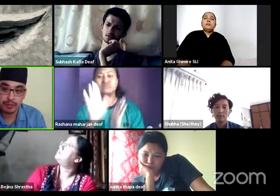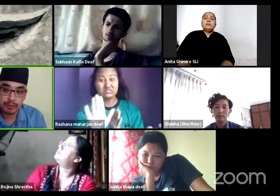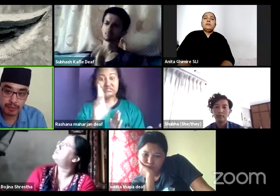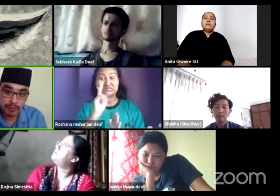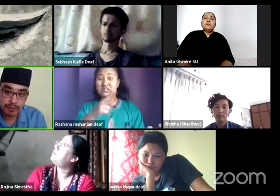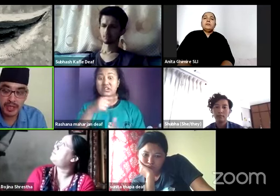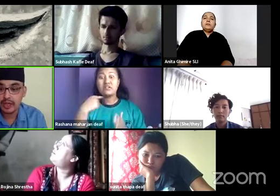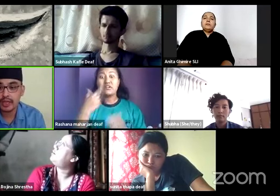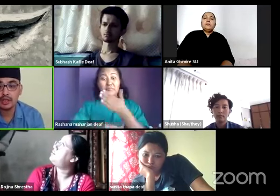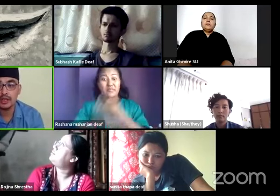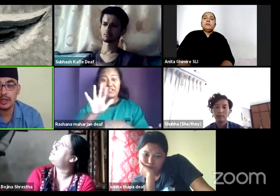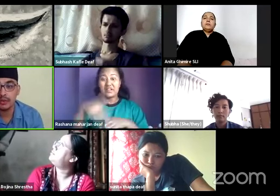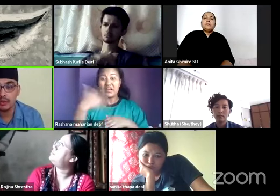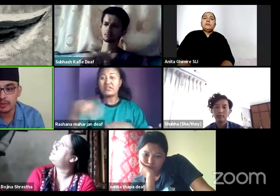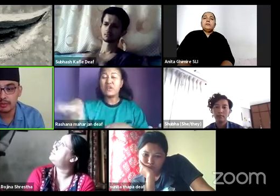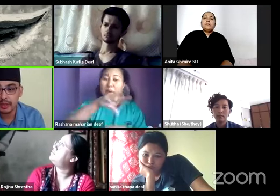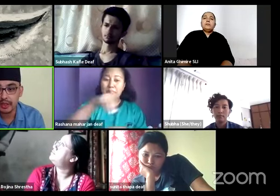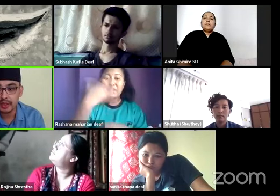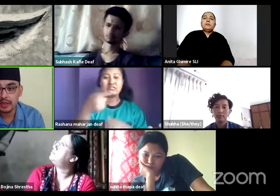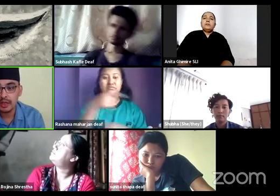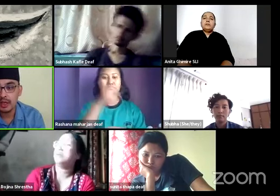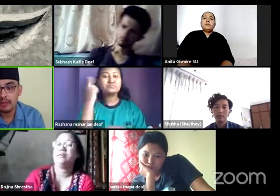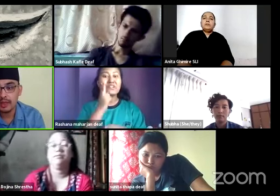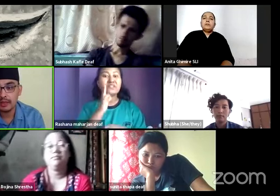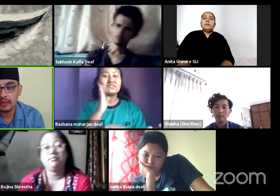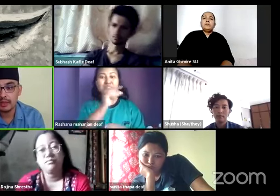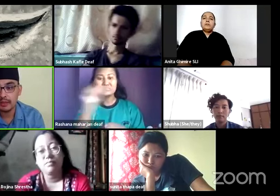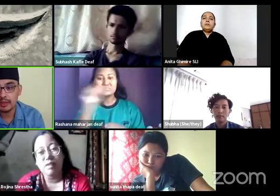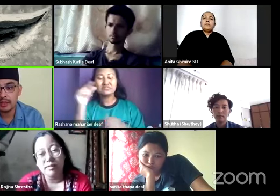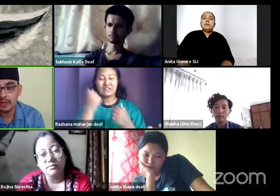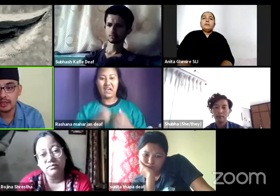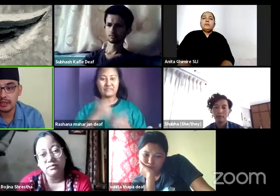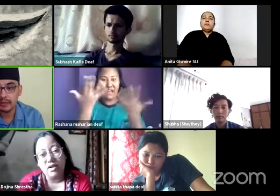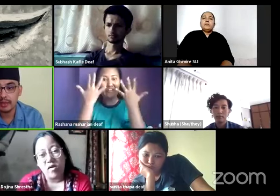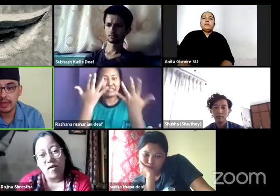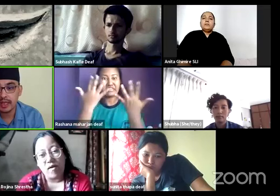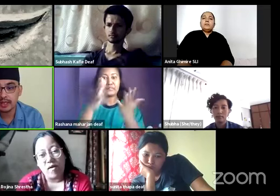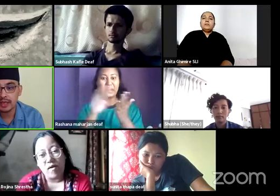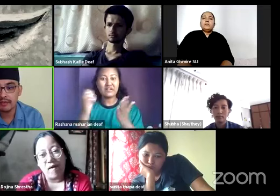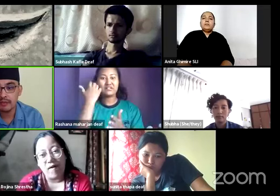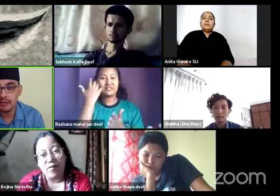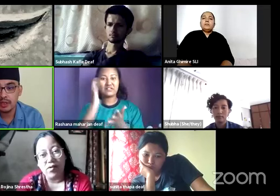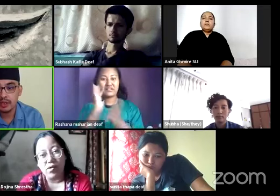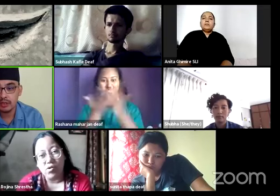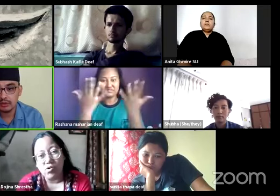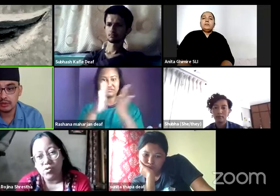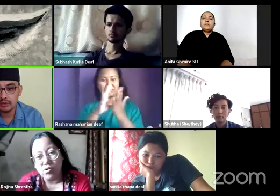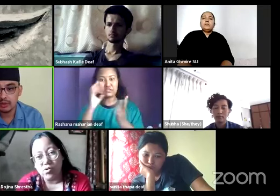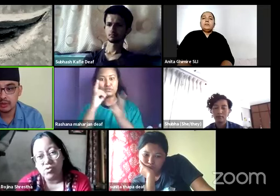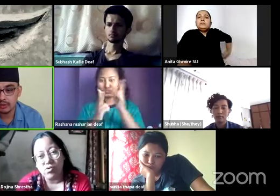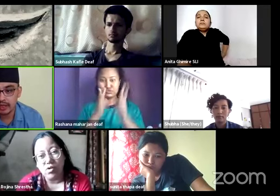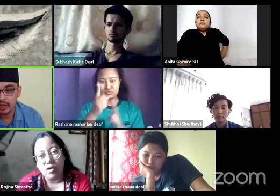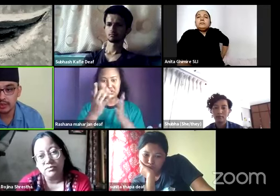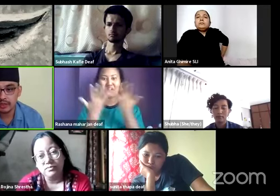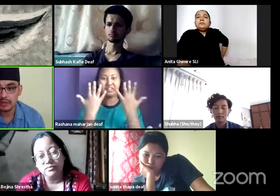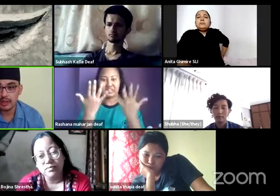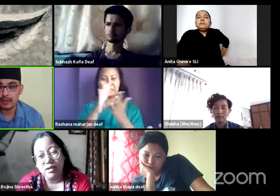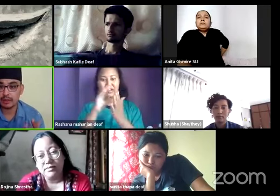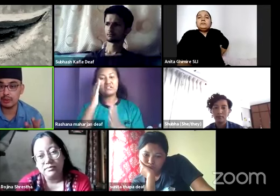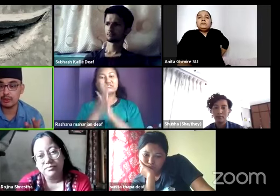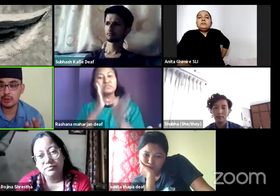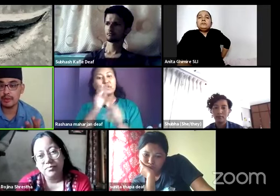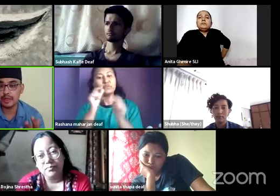जुन पिछडेका चाहिँ अलि हुन्छन् बढी नै, अपाङ्गता भएको व्यक्तिलाई अलि त्यसो नै बहिराहरूलाई चाहिँ आफ्नो जुन अब तरिका हुन्छ,